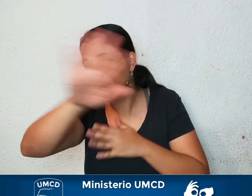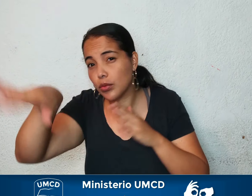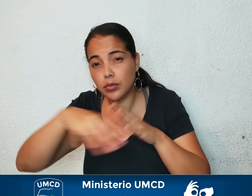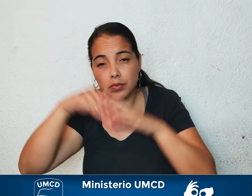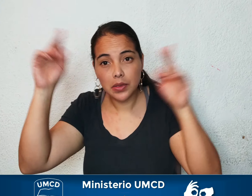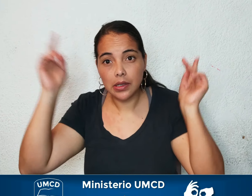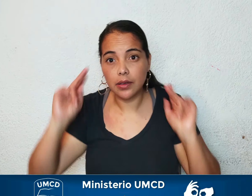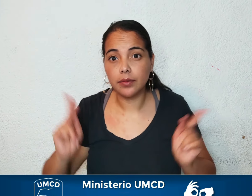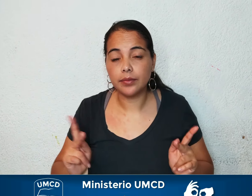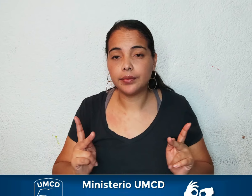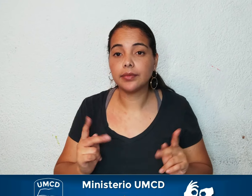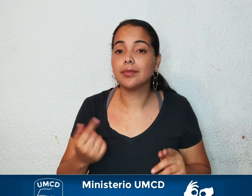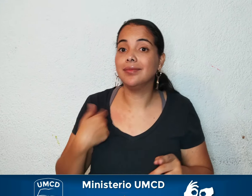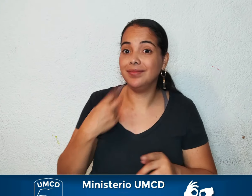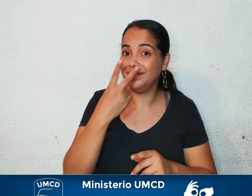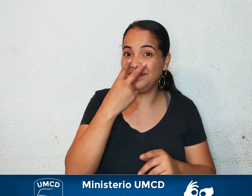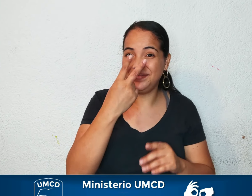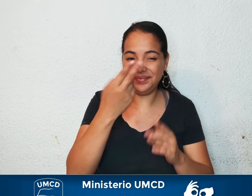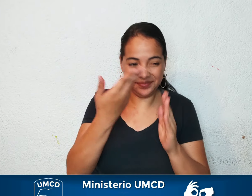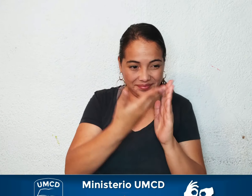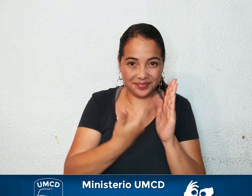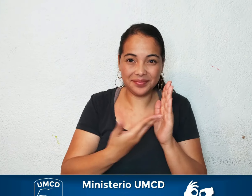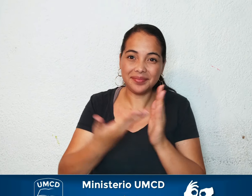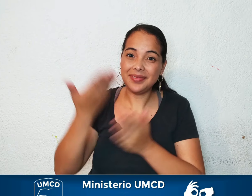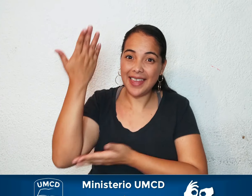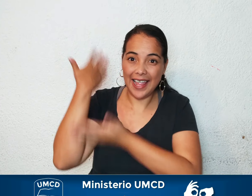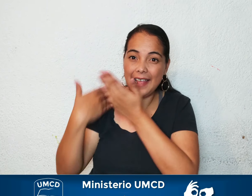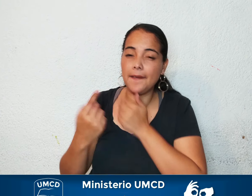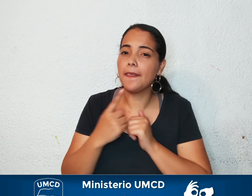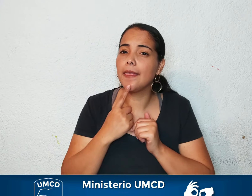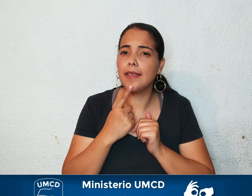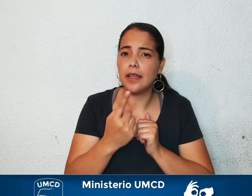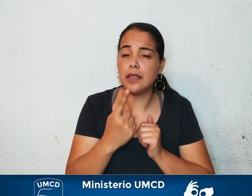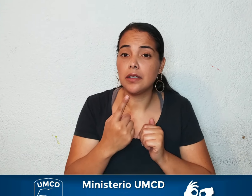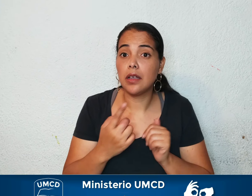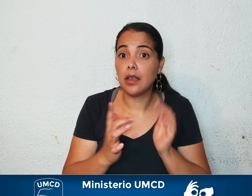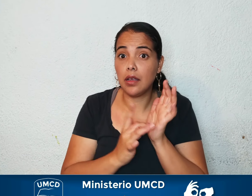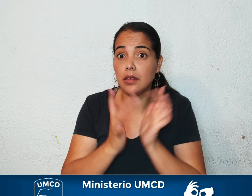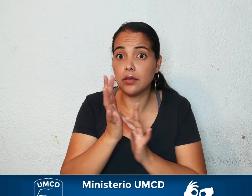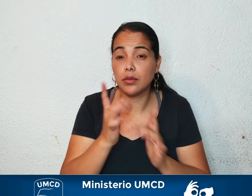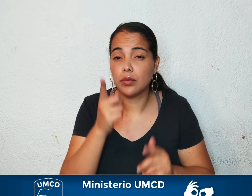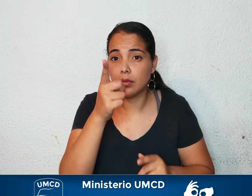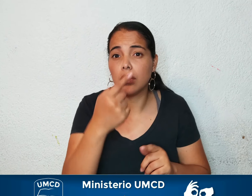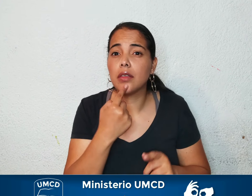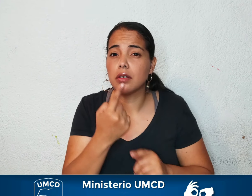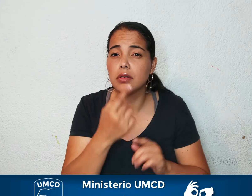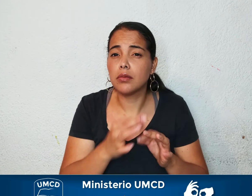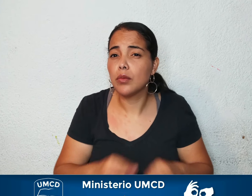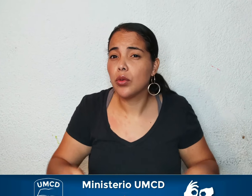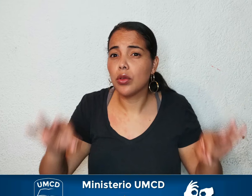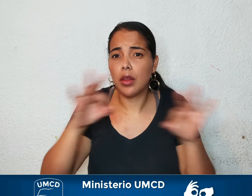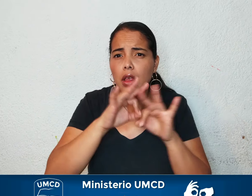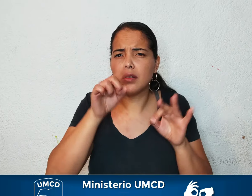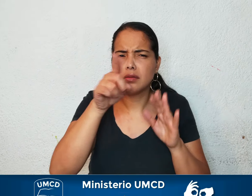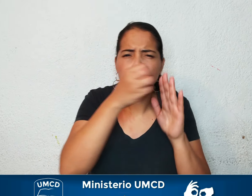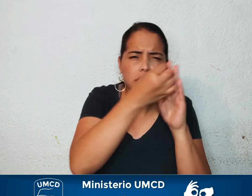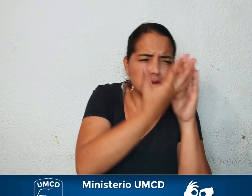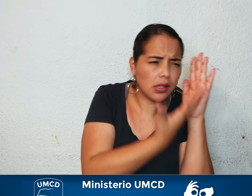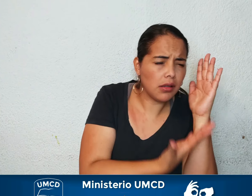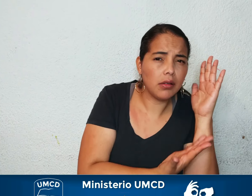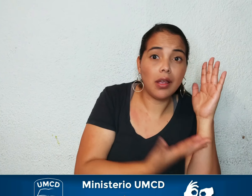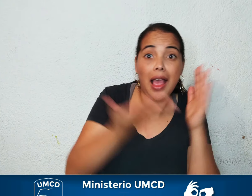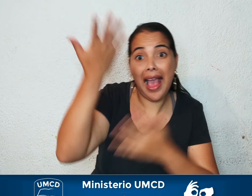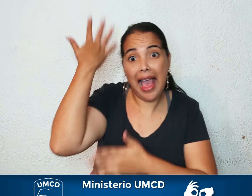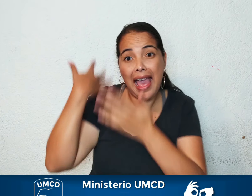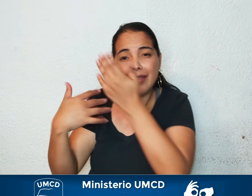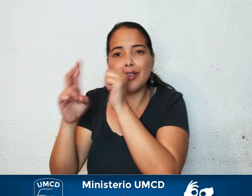pecados, nosotros esto vemos a lo largo de todo el Antiguo Testamento, la persona que cometía un pecado tenía que traer a